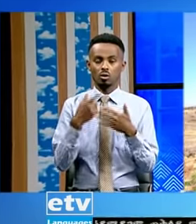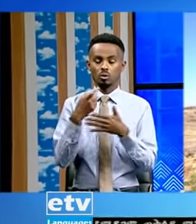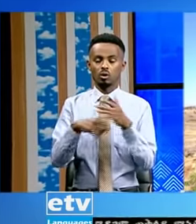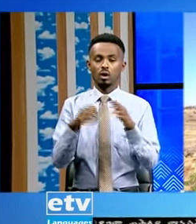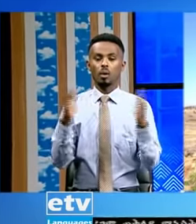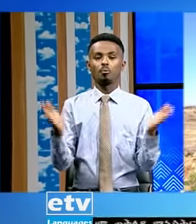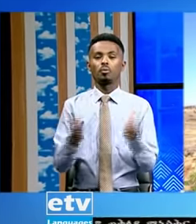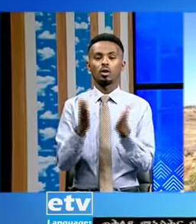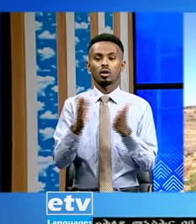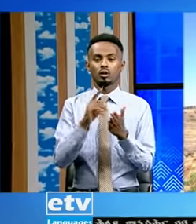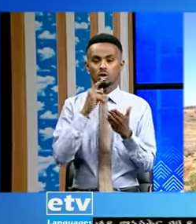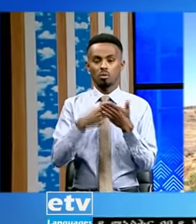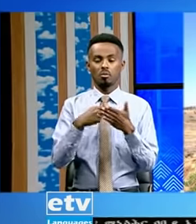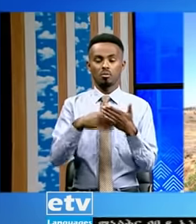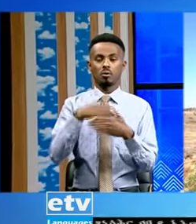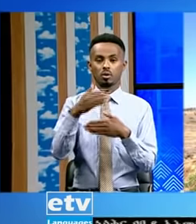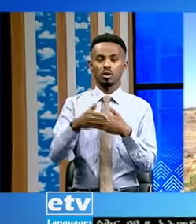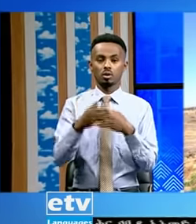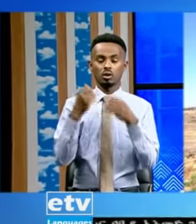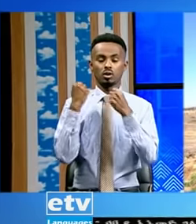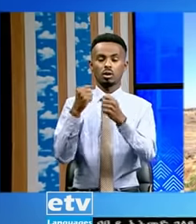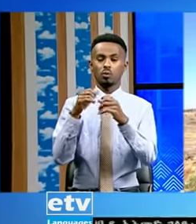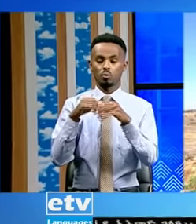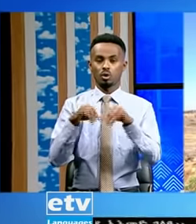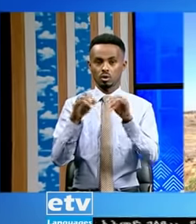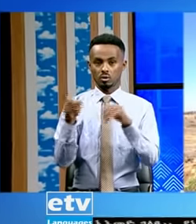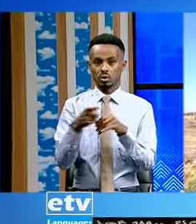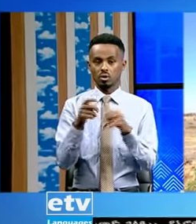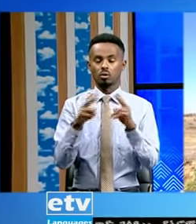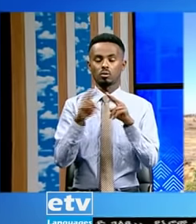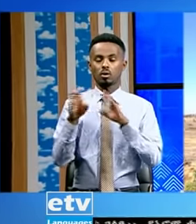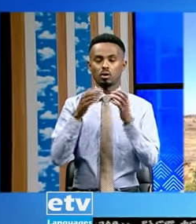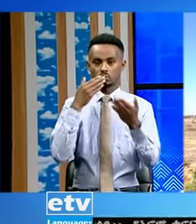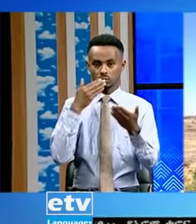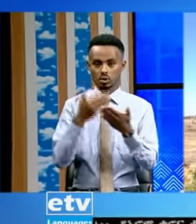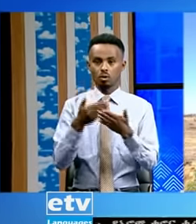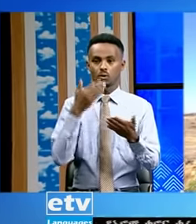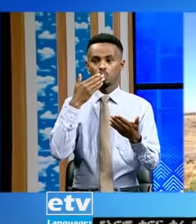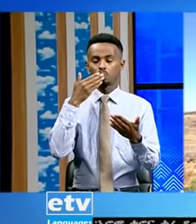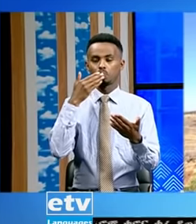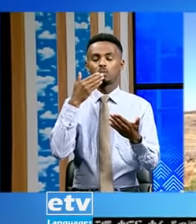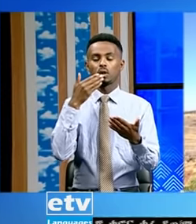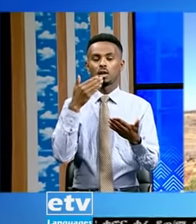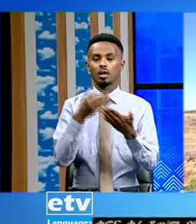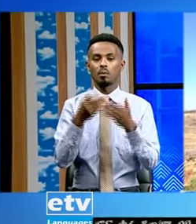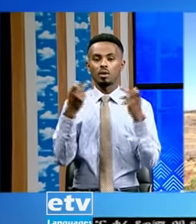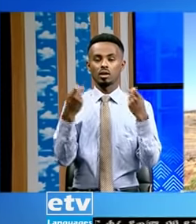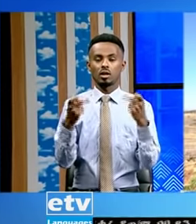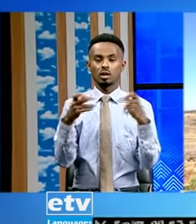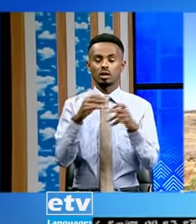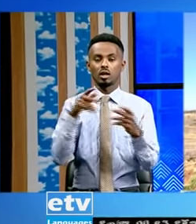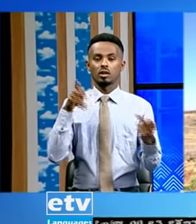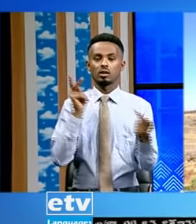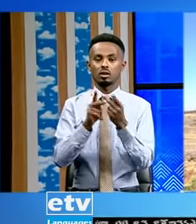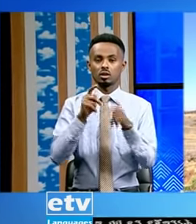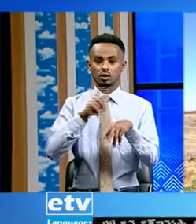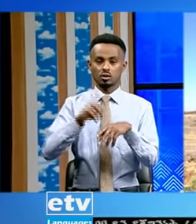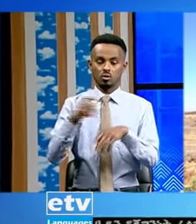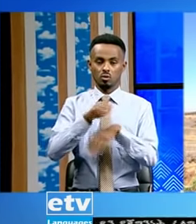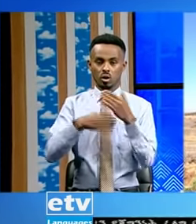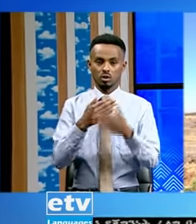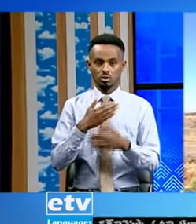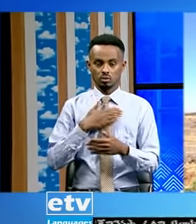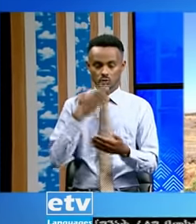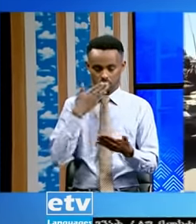እጅግ አበረታች ነው። ይህም በሚቀጥለው ተጠናክሮ የሚቀጥል ይሆናል። እጅግ አድርጌ አመሰግናለሁ። መልካም የድልና የስኬት ጊዜ ይሆንልን